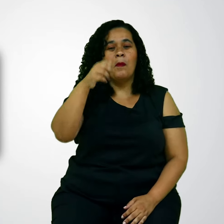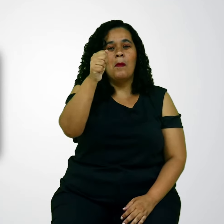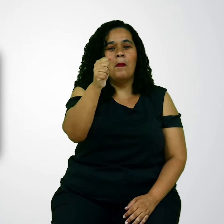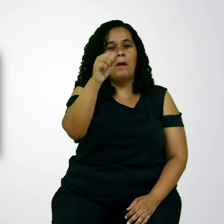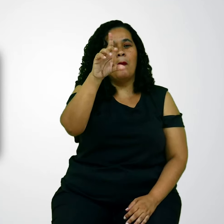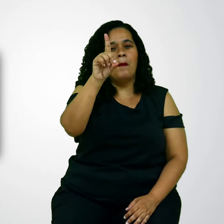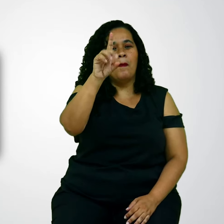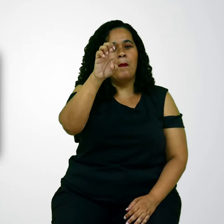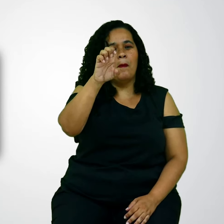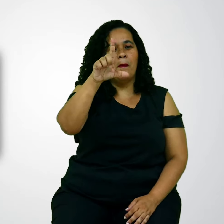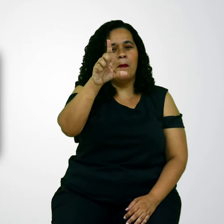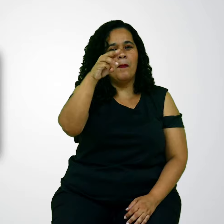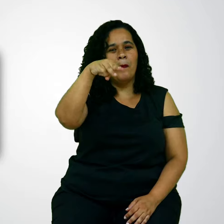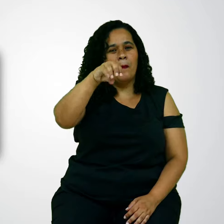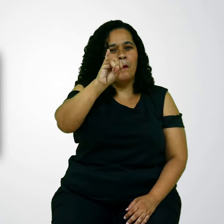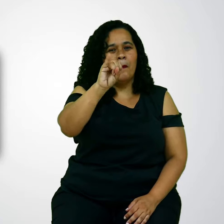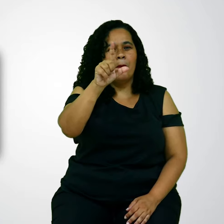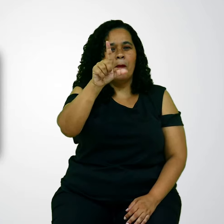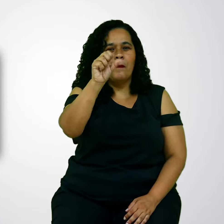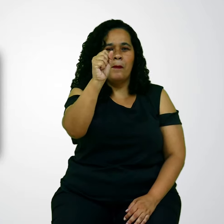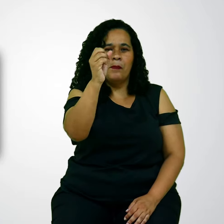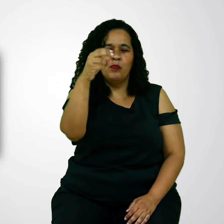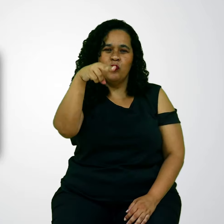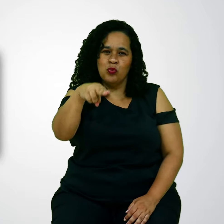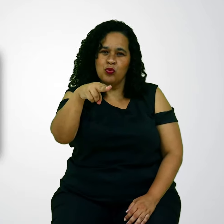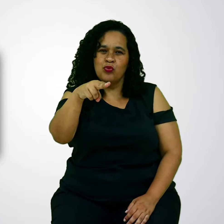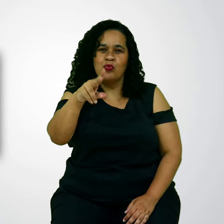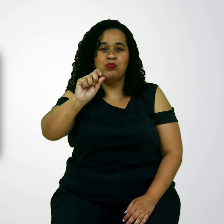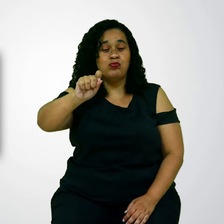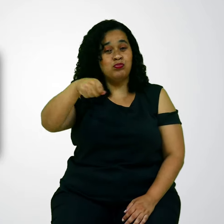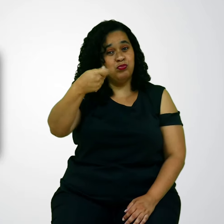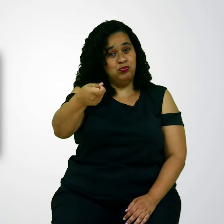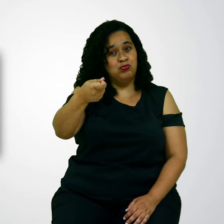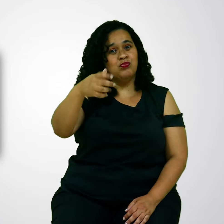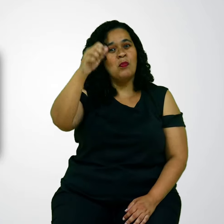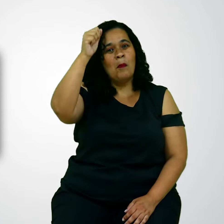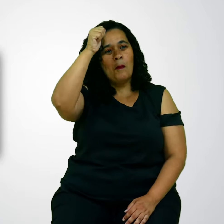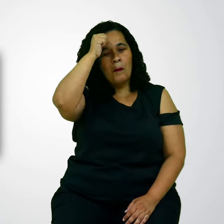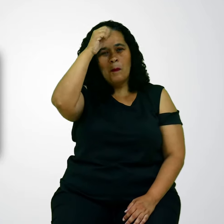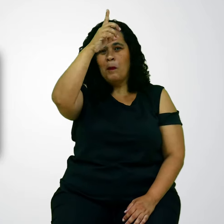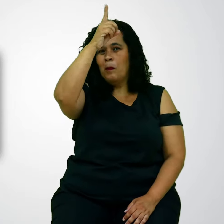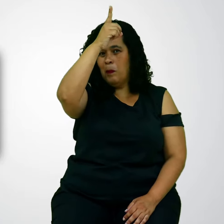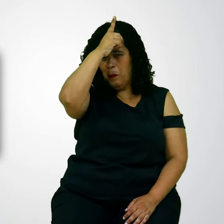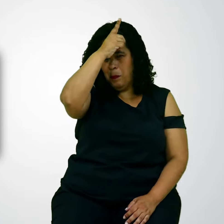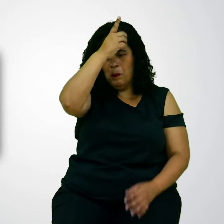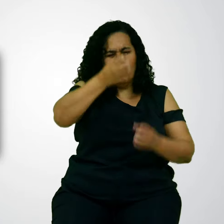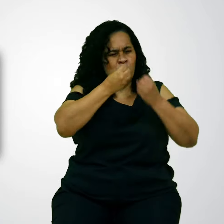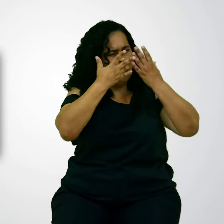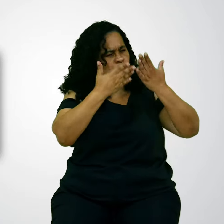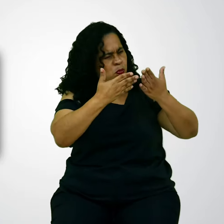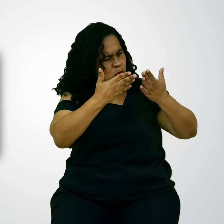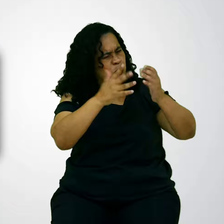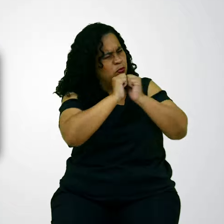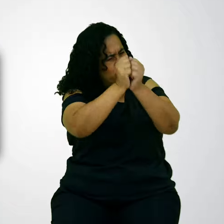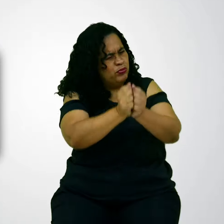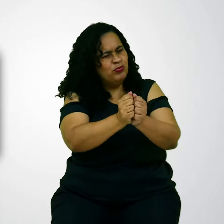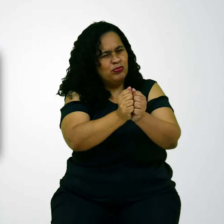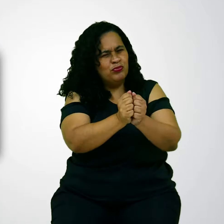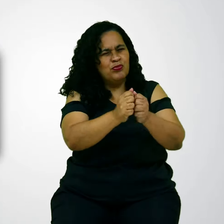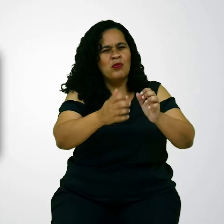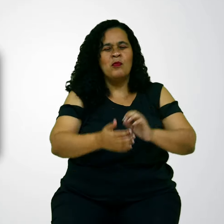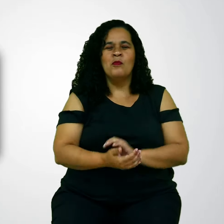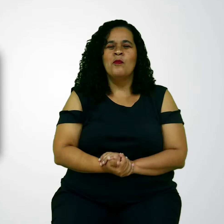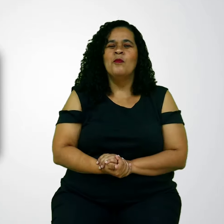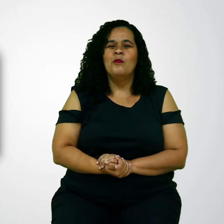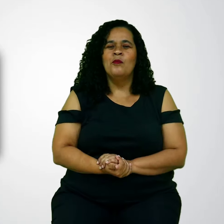bem-vindo, muito bom recebê-lo aqui. Paz do Senhor a todos vocês, paz do Senhor Fabinho, muito bom estar